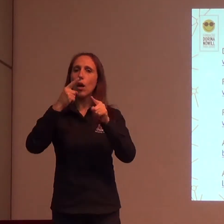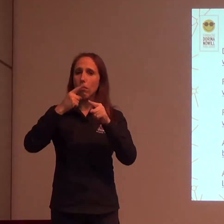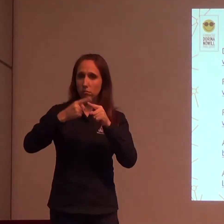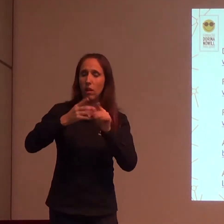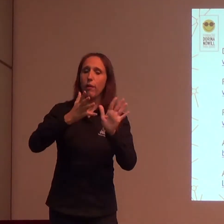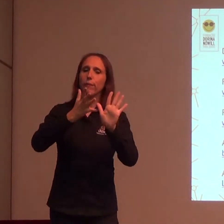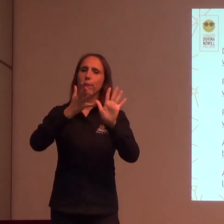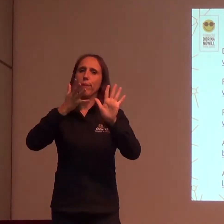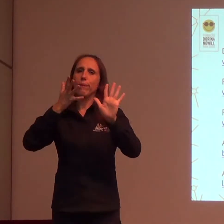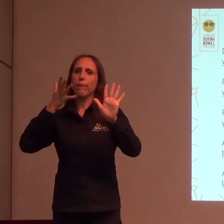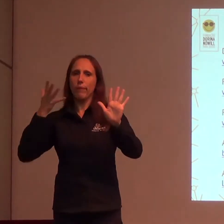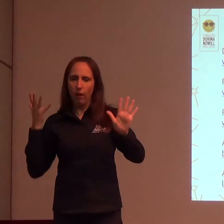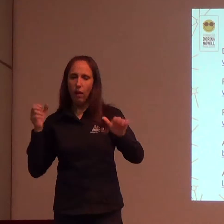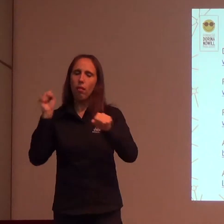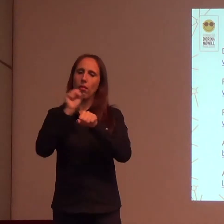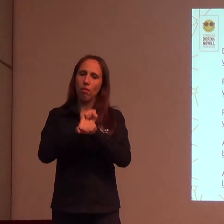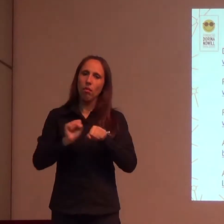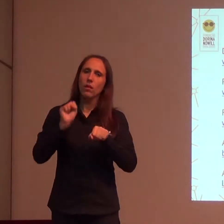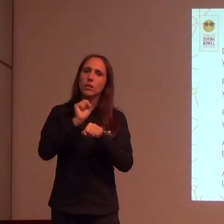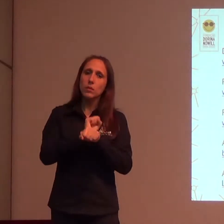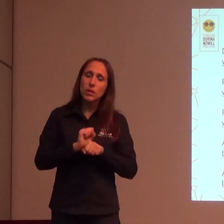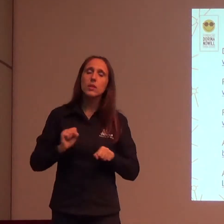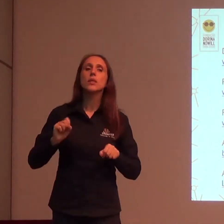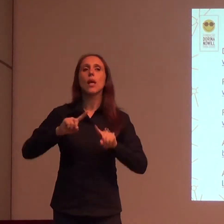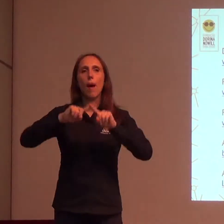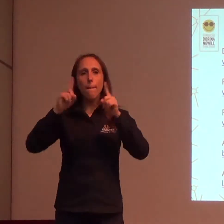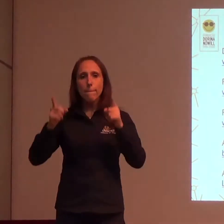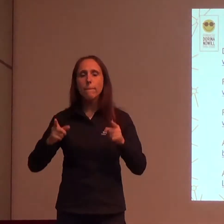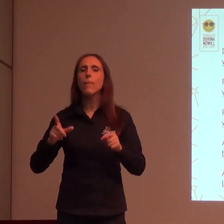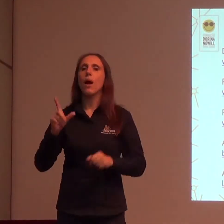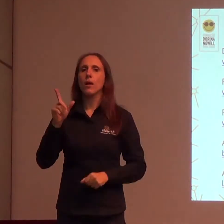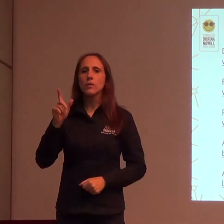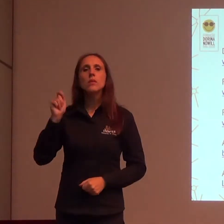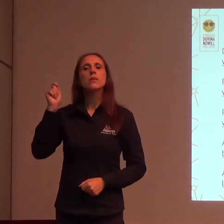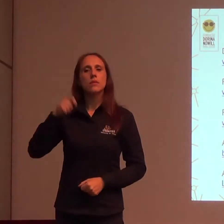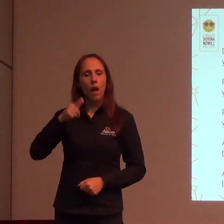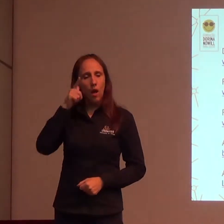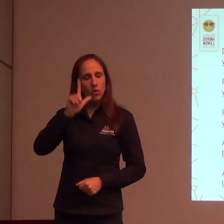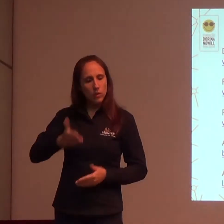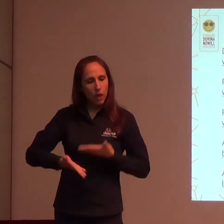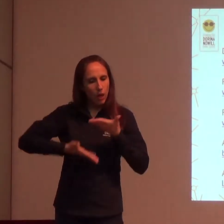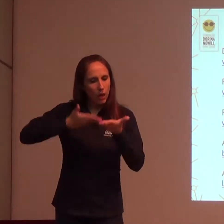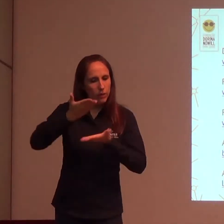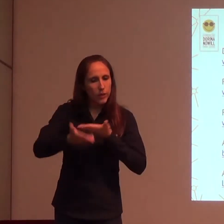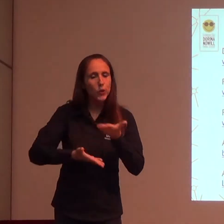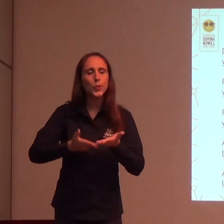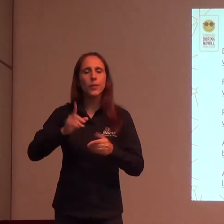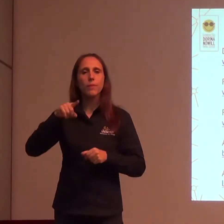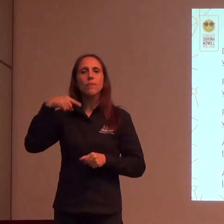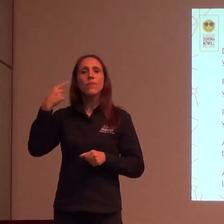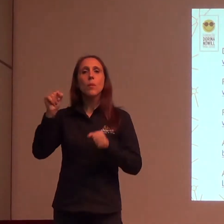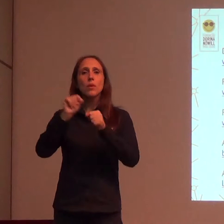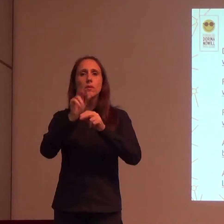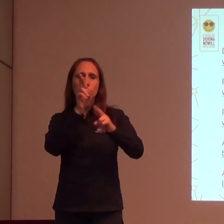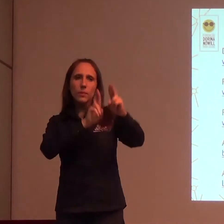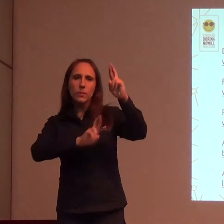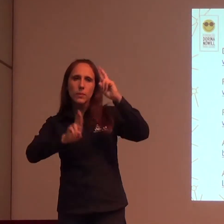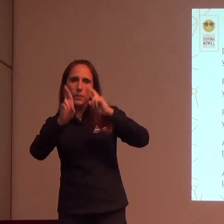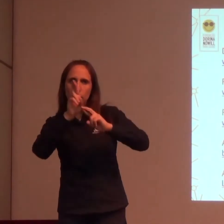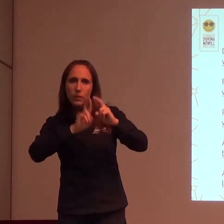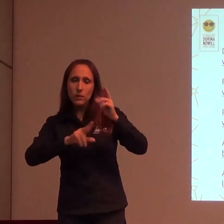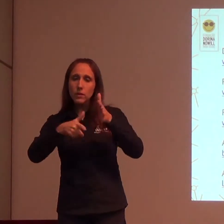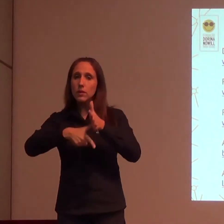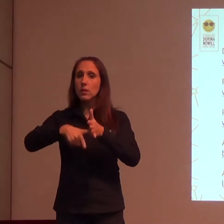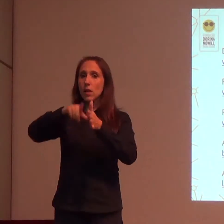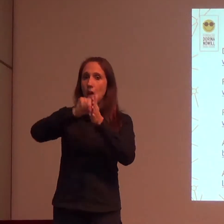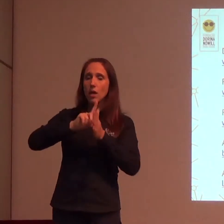gente tenta, na medida do possível, atender todo mundo. E aí você passa por uma triagem que é com